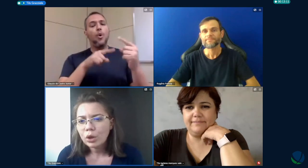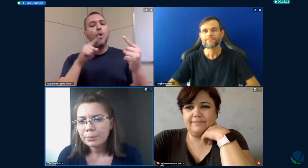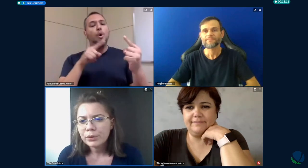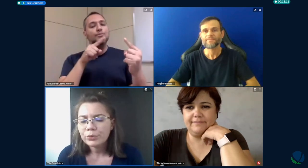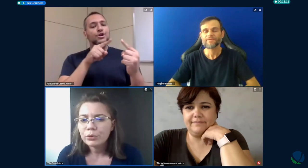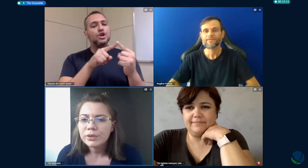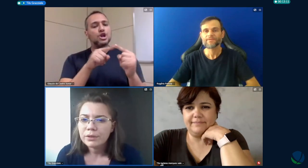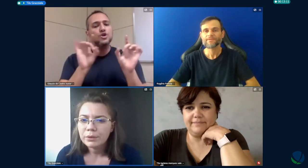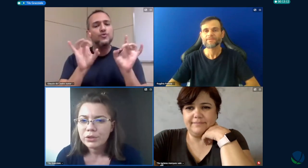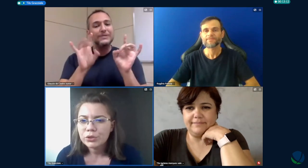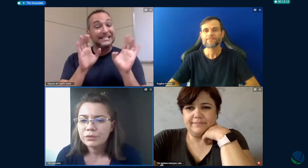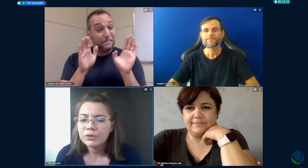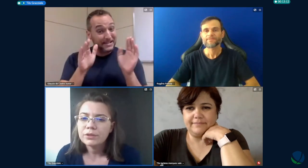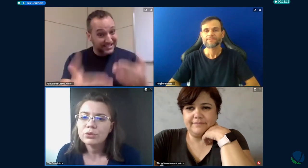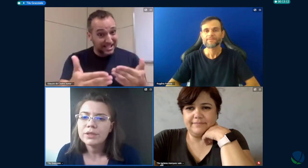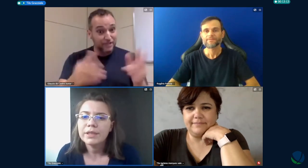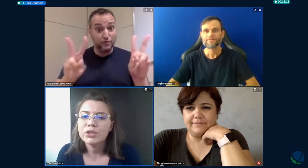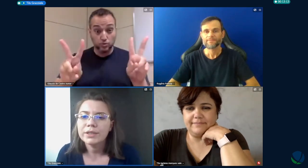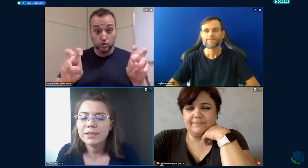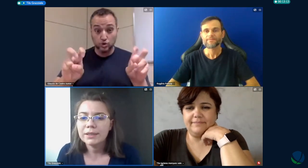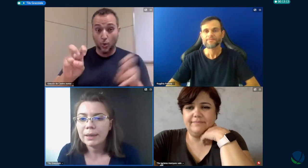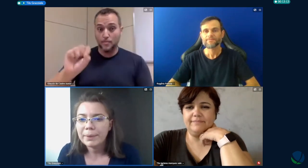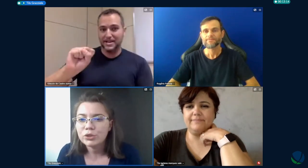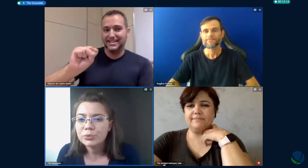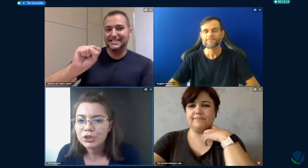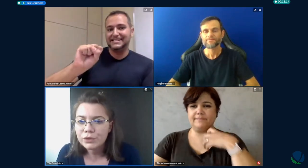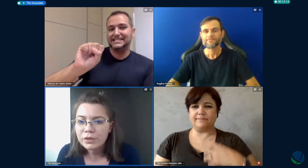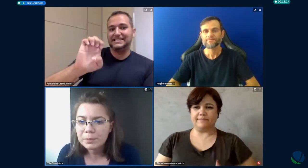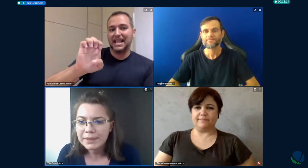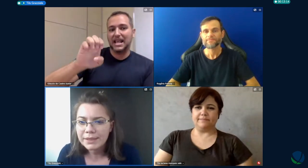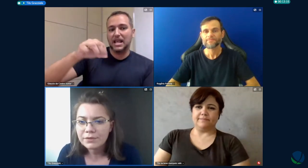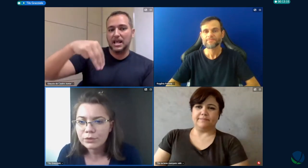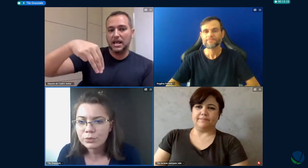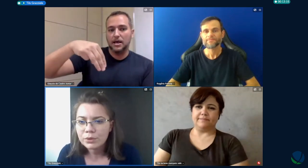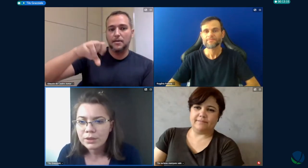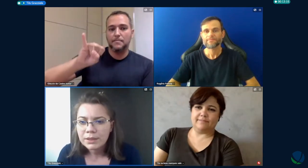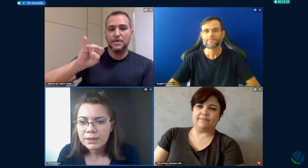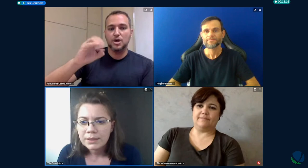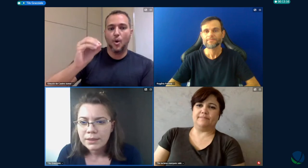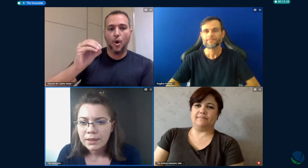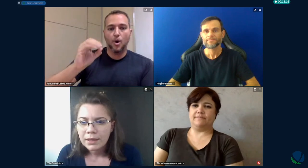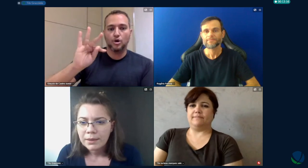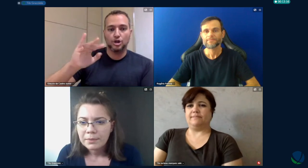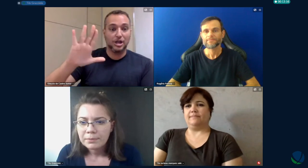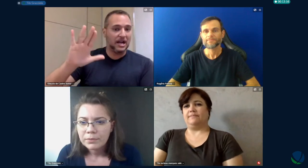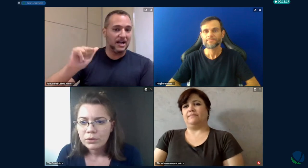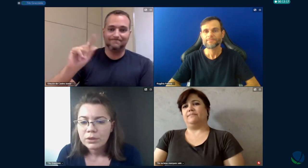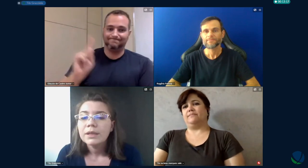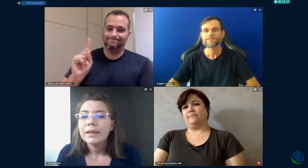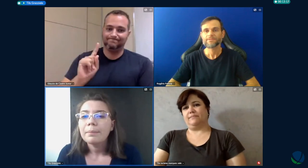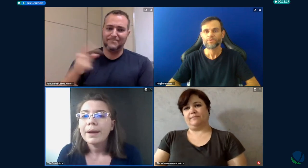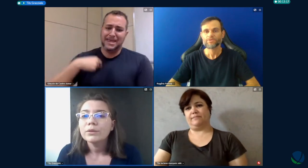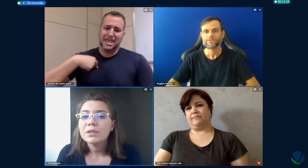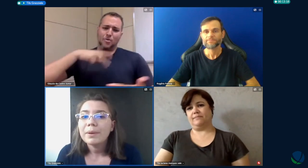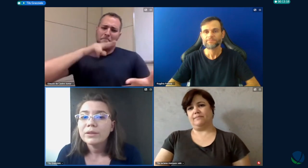Só um tópico que eu acho que você gostaria de acrescentar na parte de objetivos específicos.